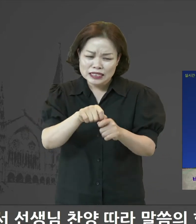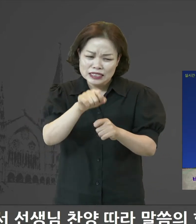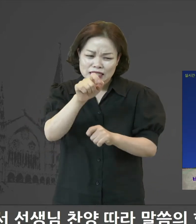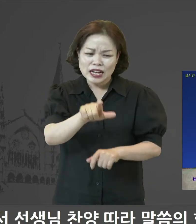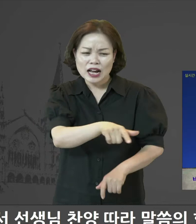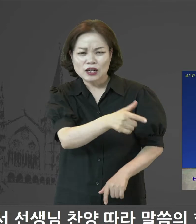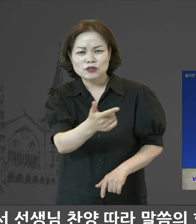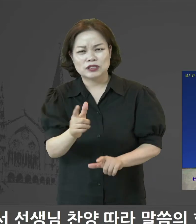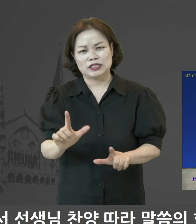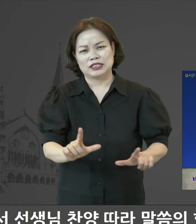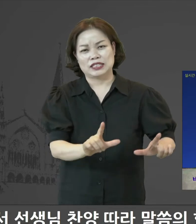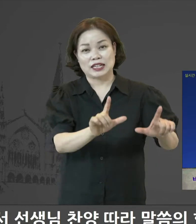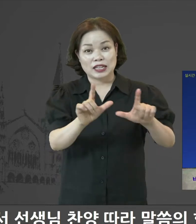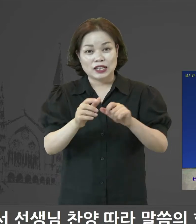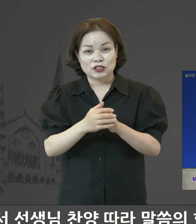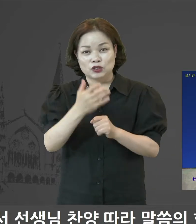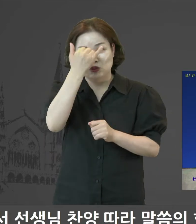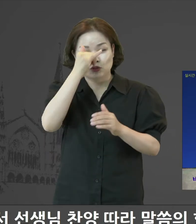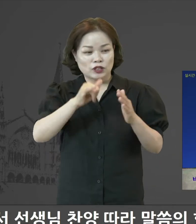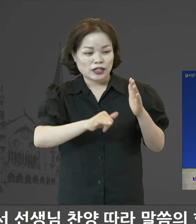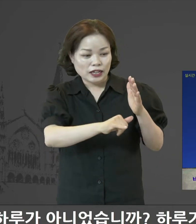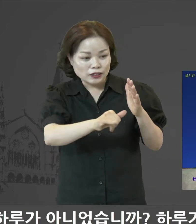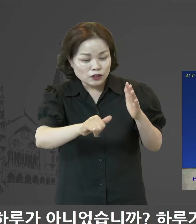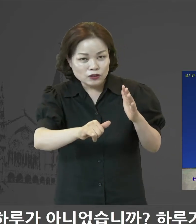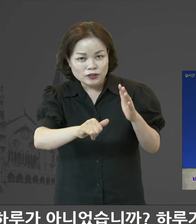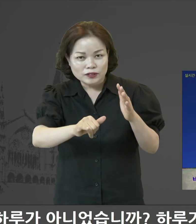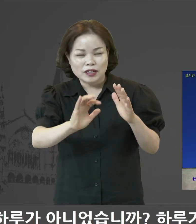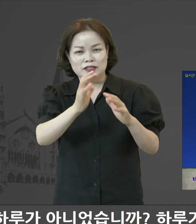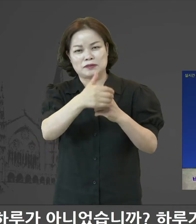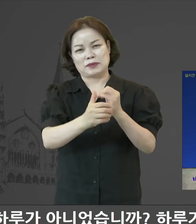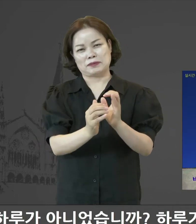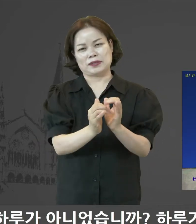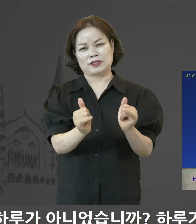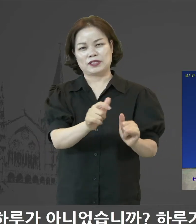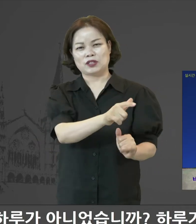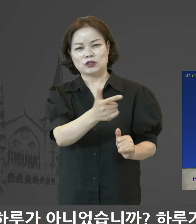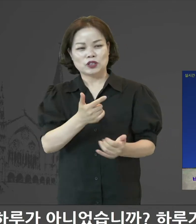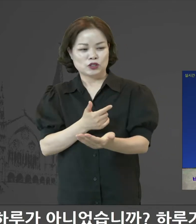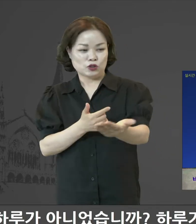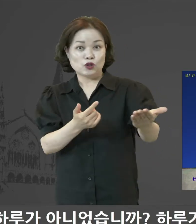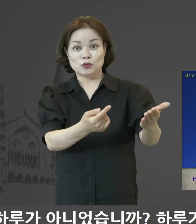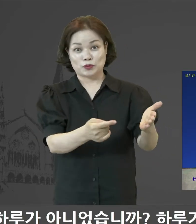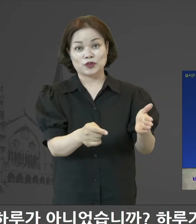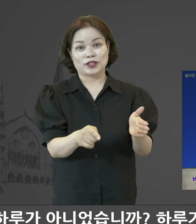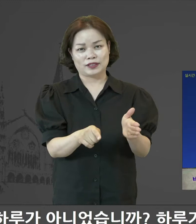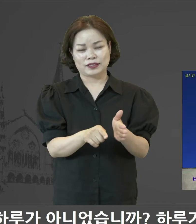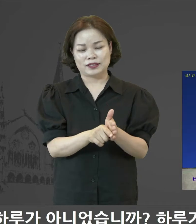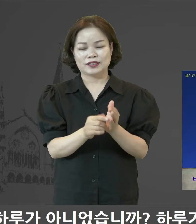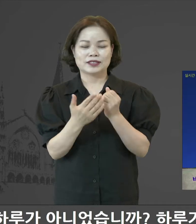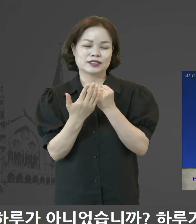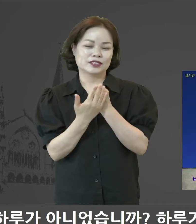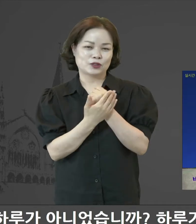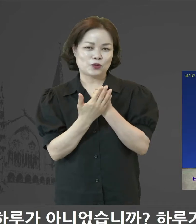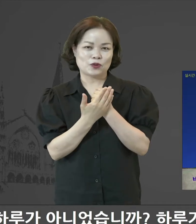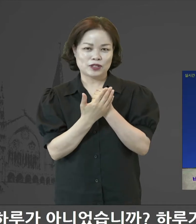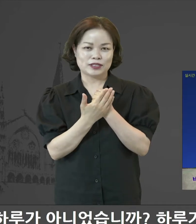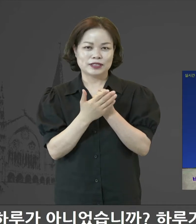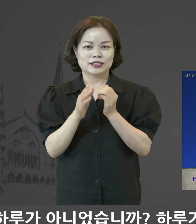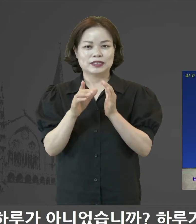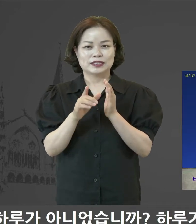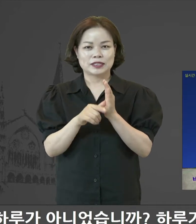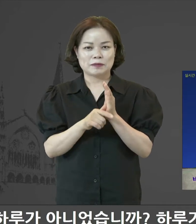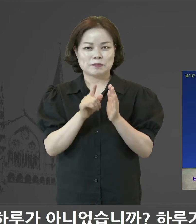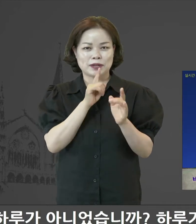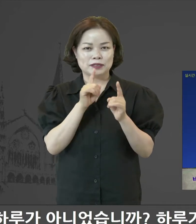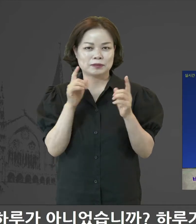하루를 보내신 우리 충현의 가족들, 하나님의 백성들, 이 저녁 시간이 여러분을 위한 위로의 시간, 말씀으로